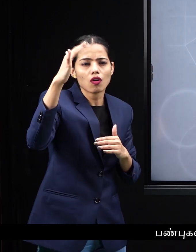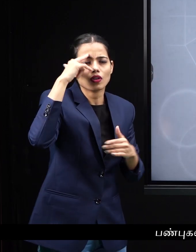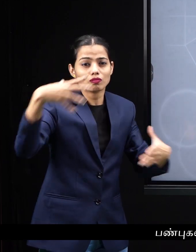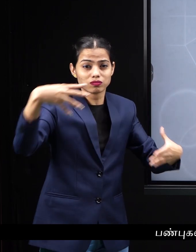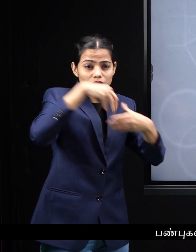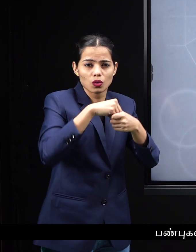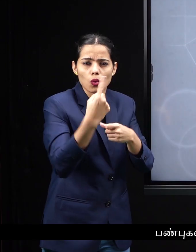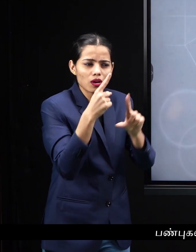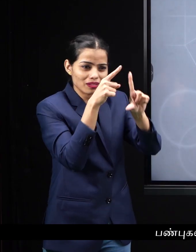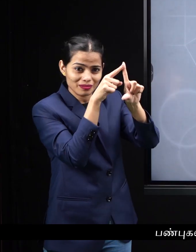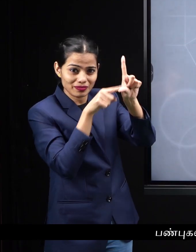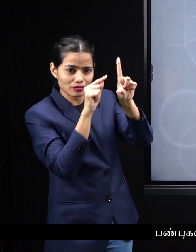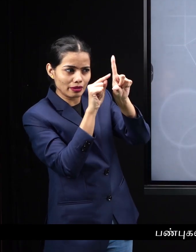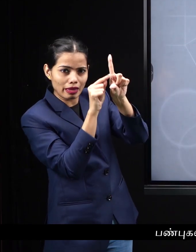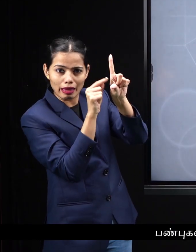புரிதல் இருக்கும்.